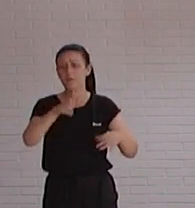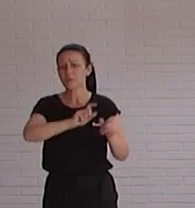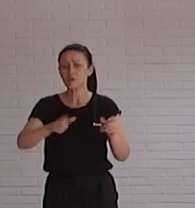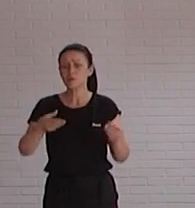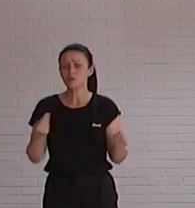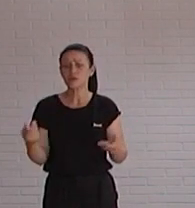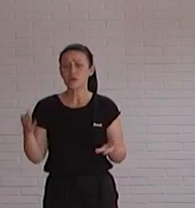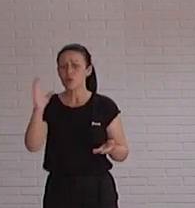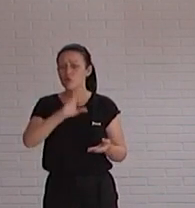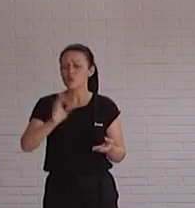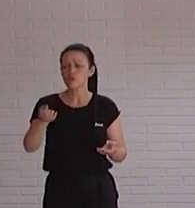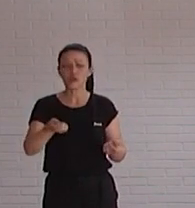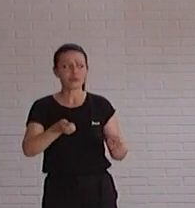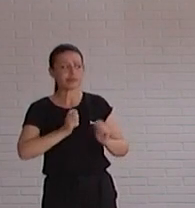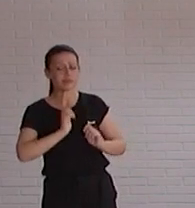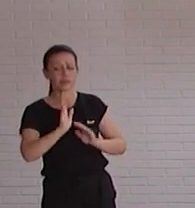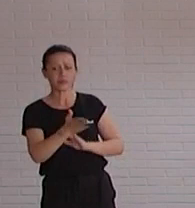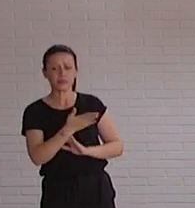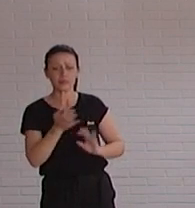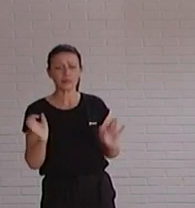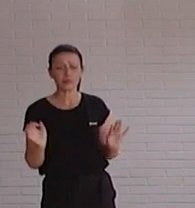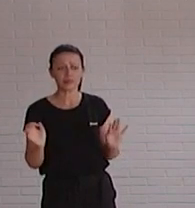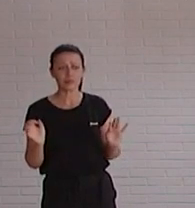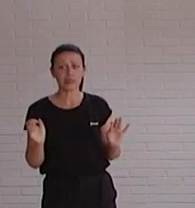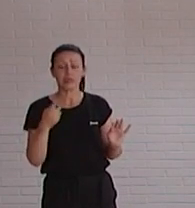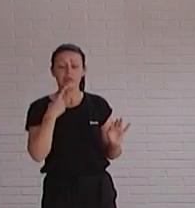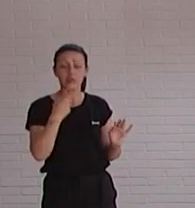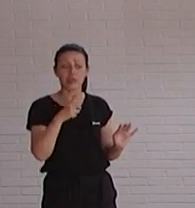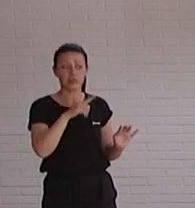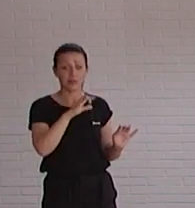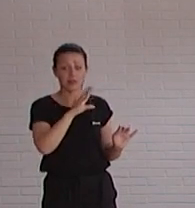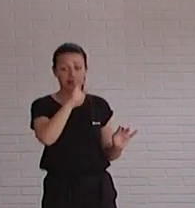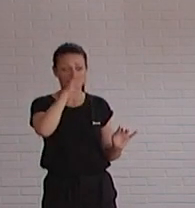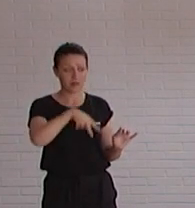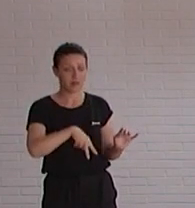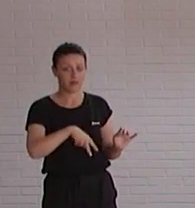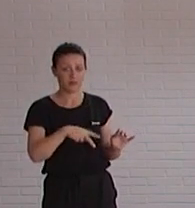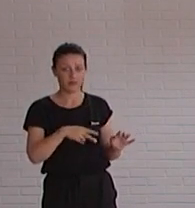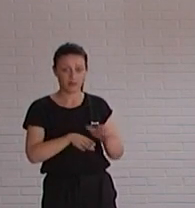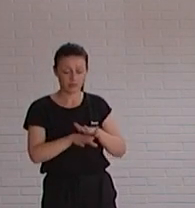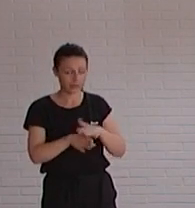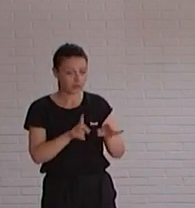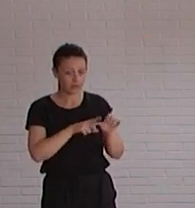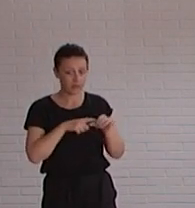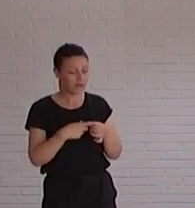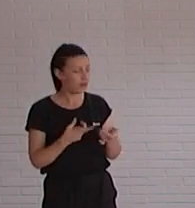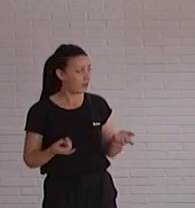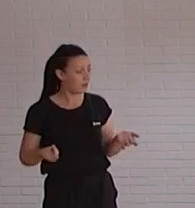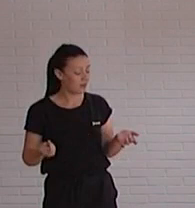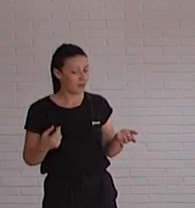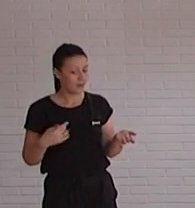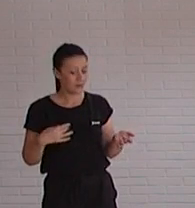que yo no he recibido un curso de bala yo no he recibido entonces yo siempre digo que decirse lo a Alice que Alice enseguida forma a otro grupo en el momento que ya tenga un grupo otra vez de gente